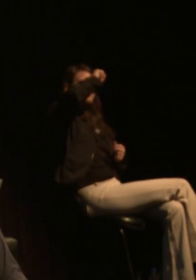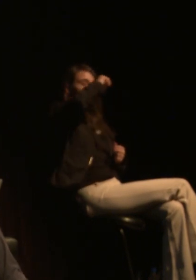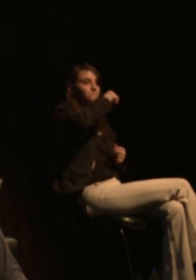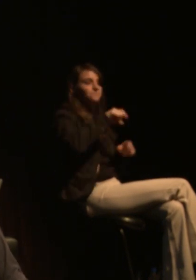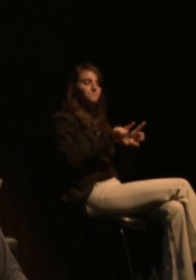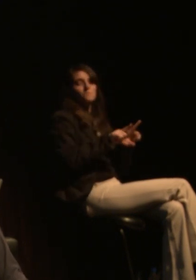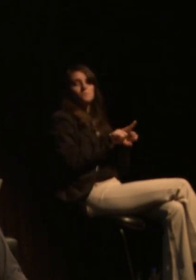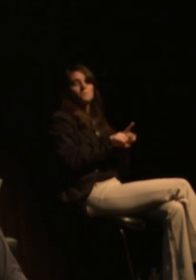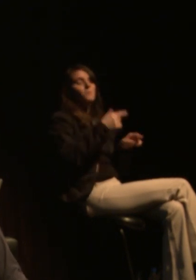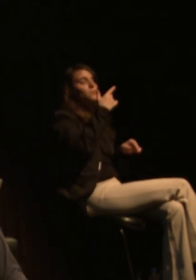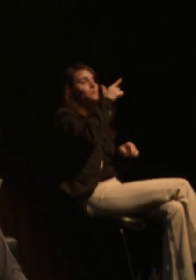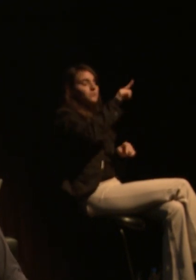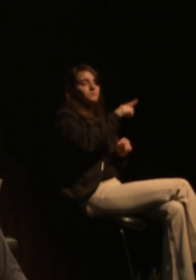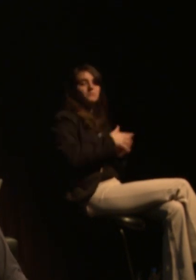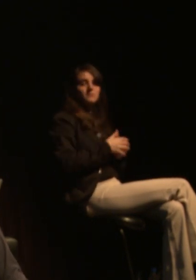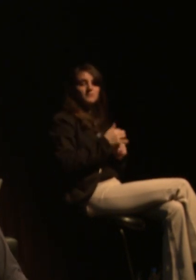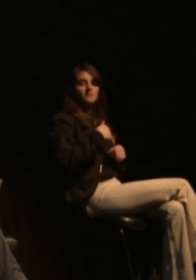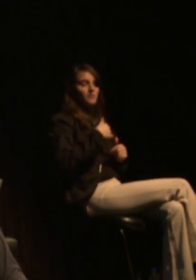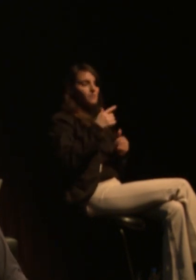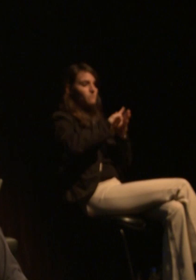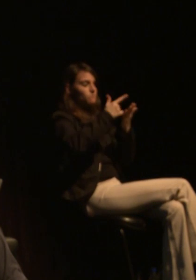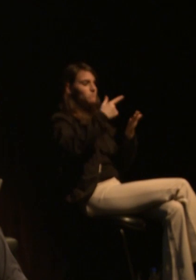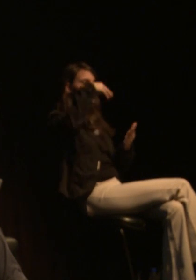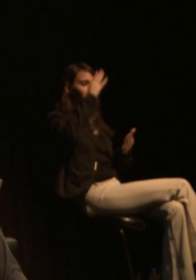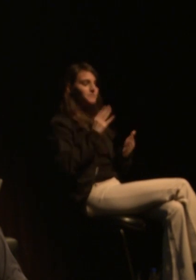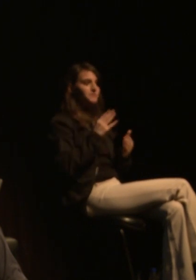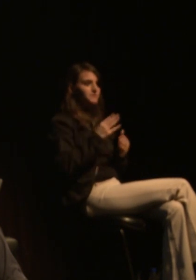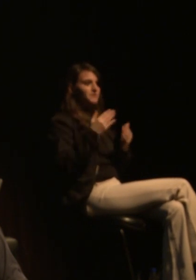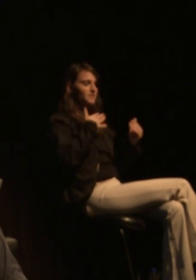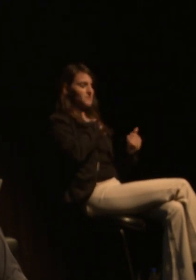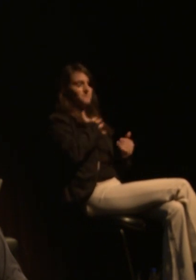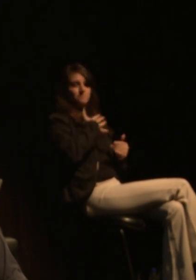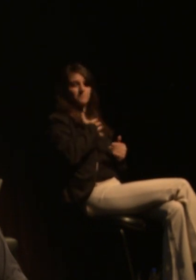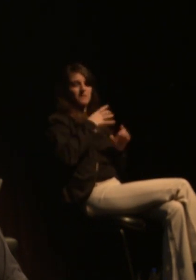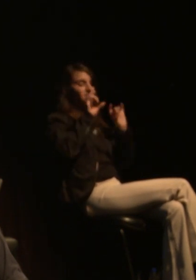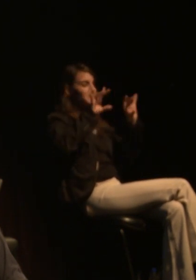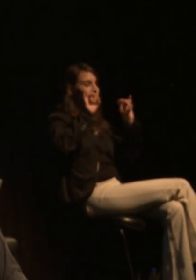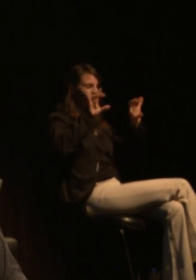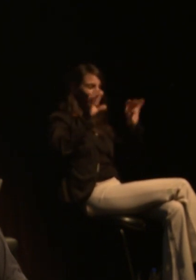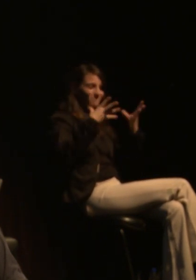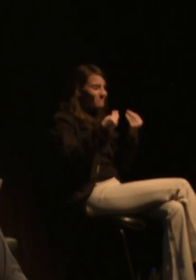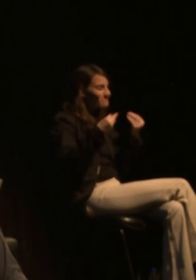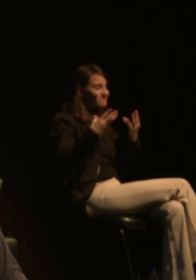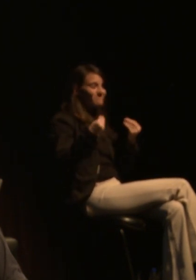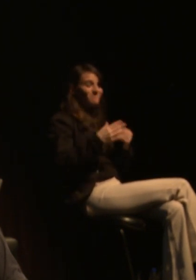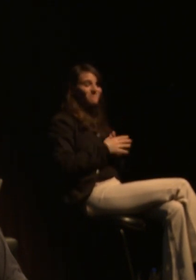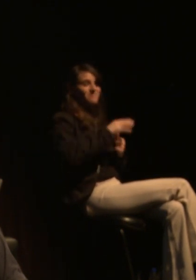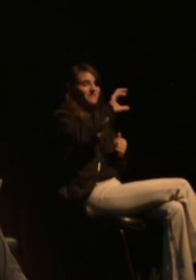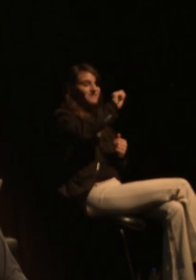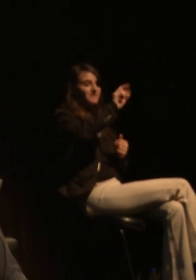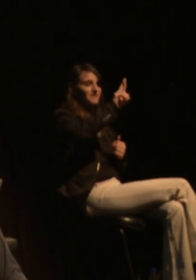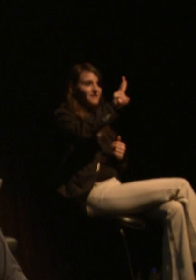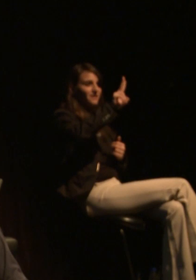E uma autora que foi publicada no Brasil e que para mim é maravilhosa,